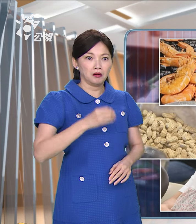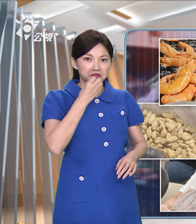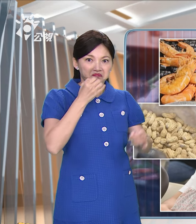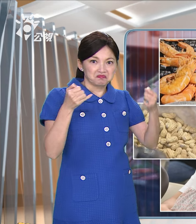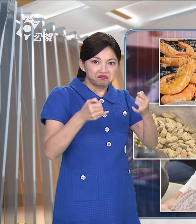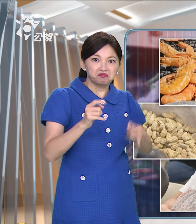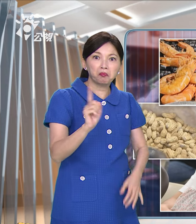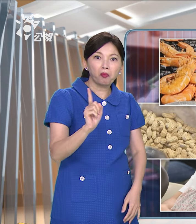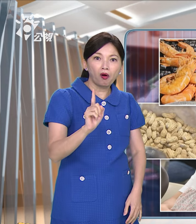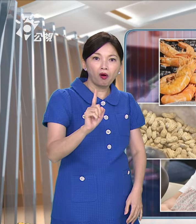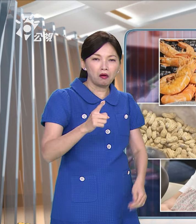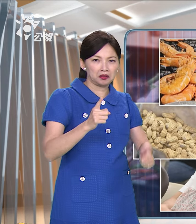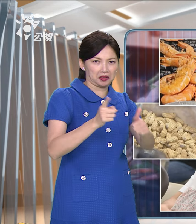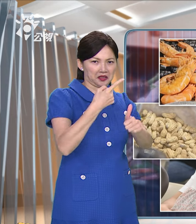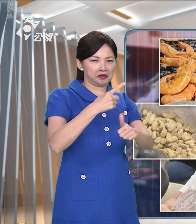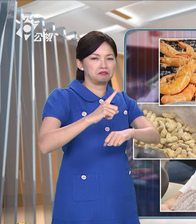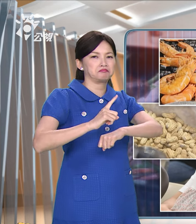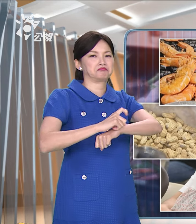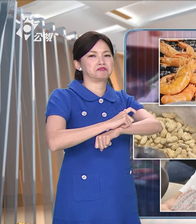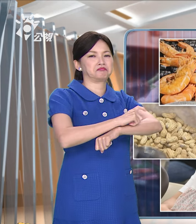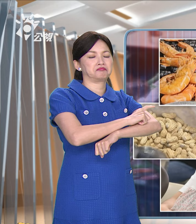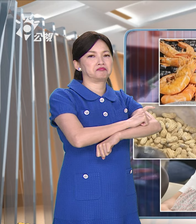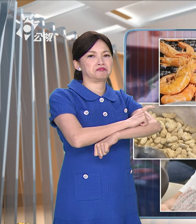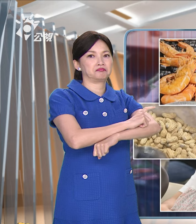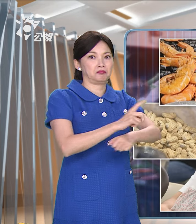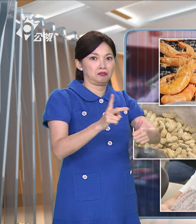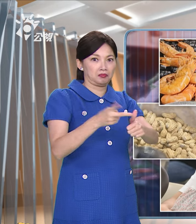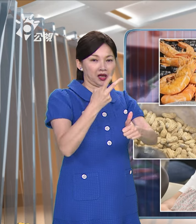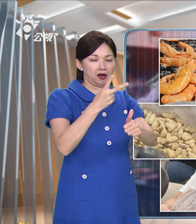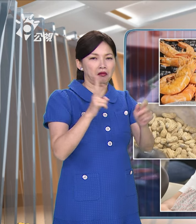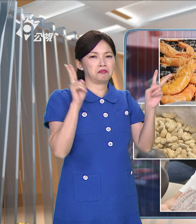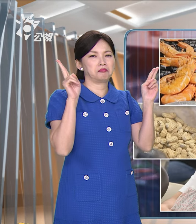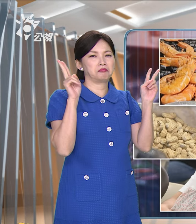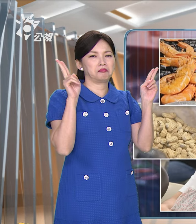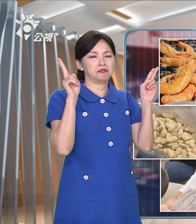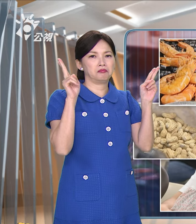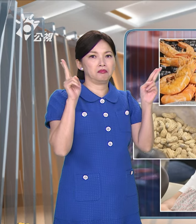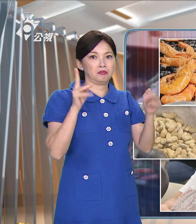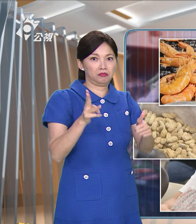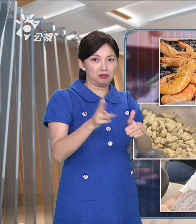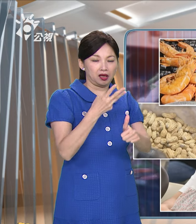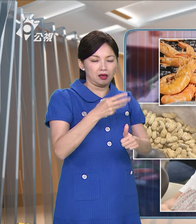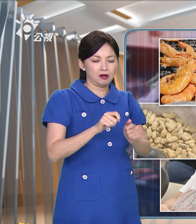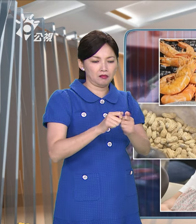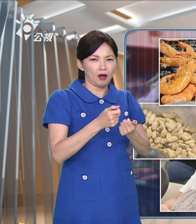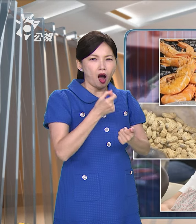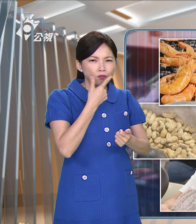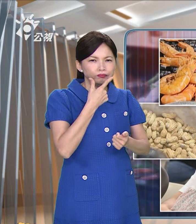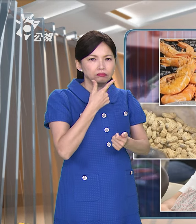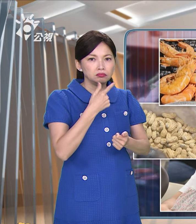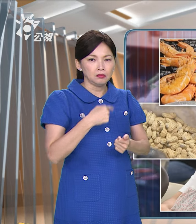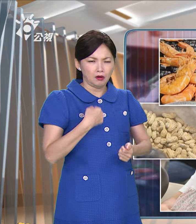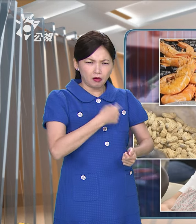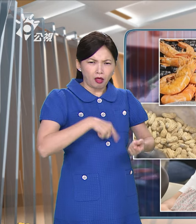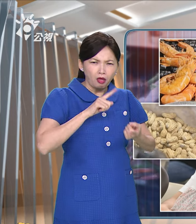常见引发过敏的食物前3名为虾子、螃蟹和花生。主要的症